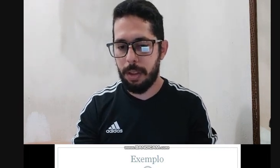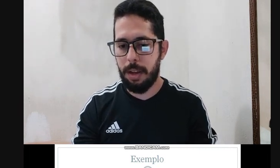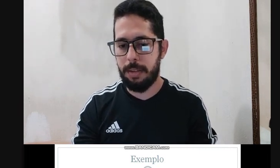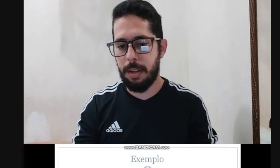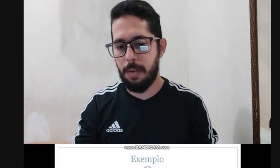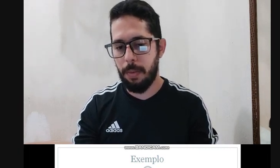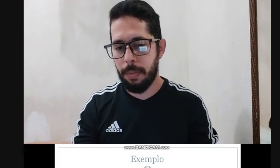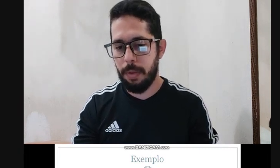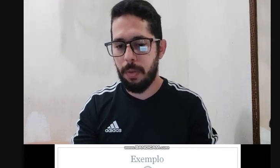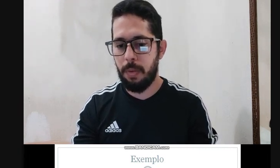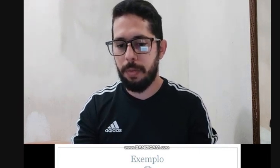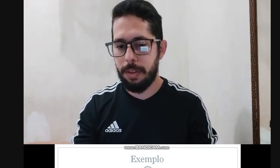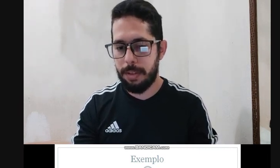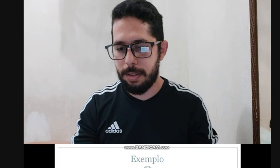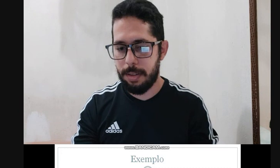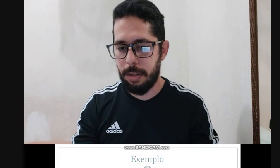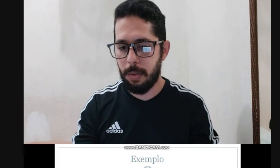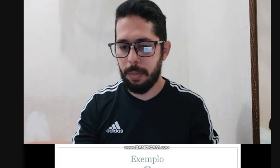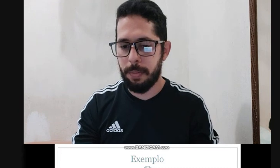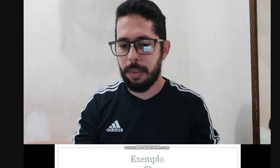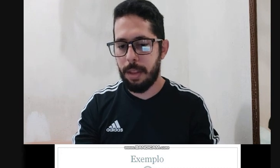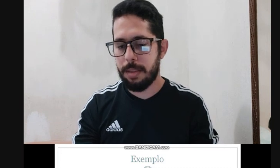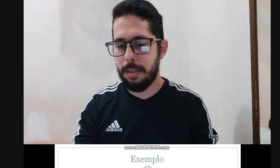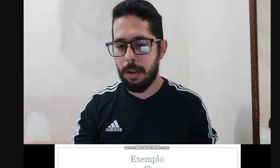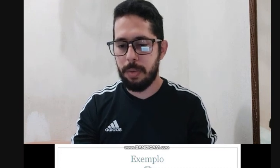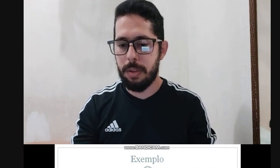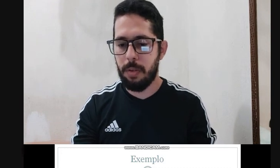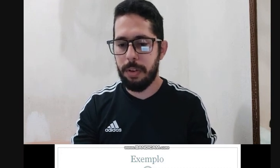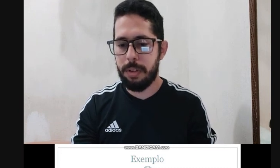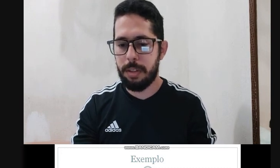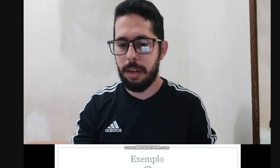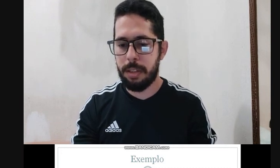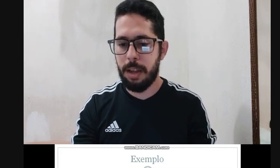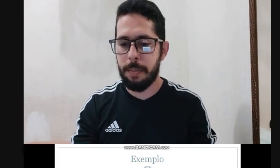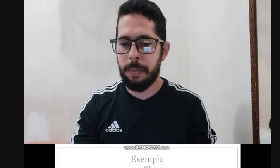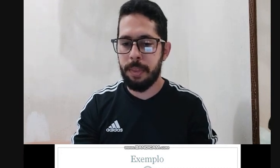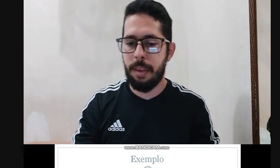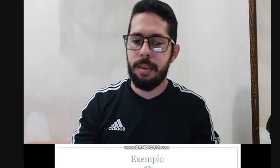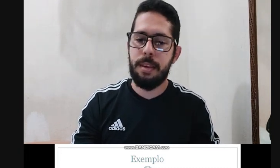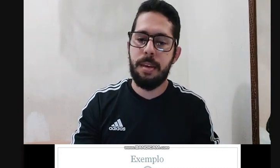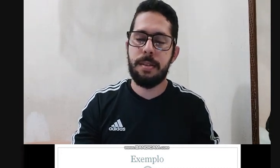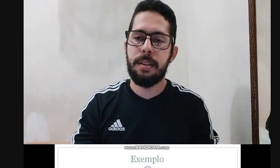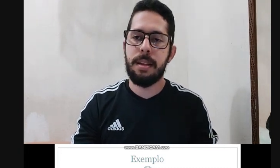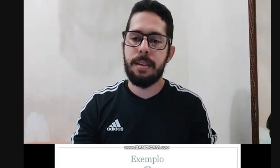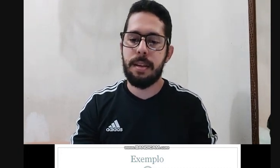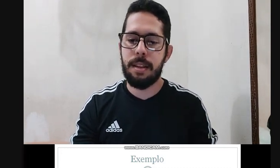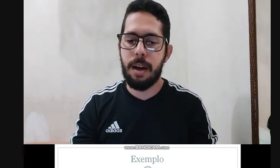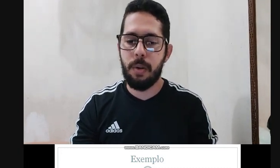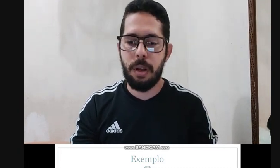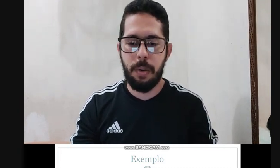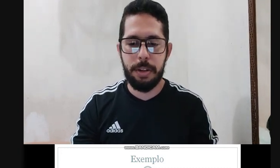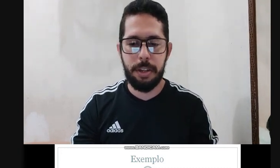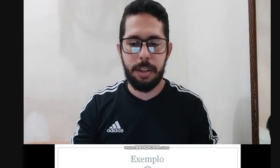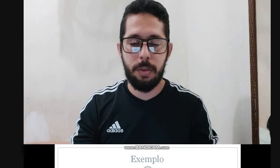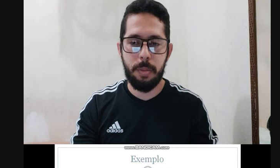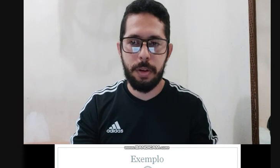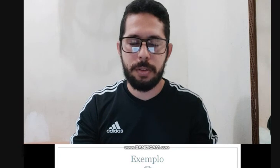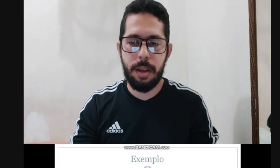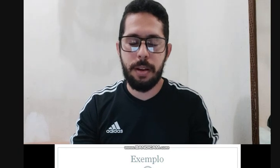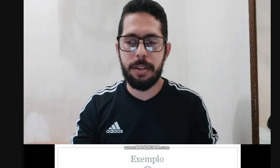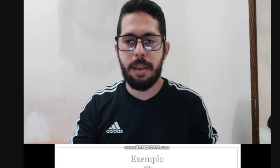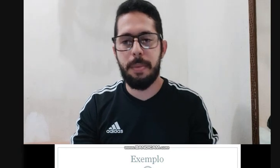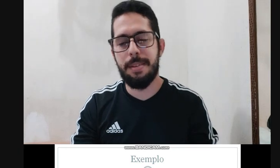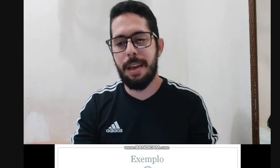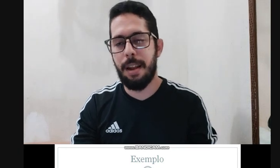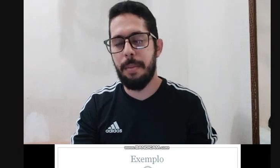5 e 3. Então, 1 vezes 5 dá 5, 5 vezes 3 dá 15. Na terceira diagonal, a gente tem o número